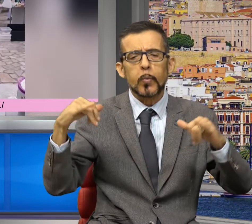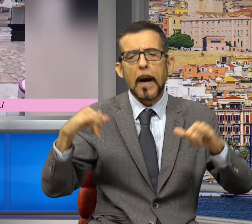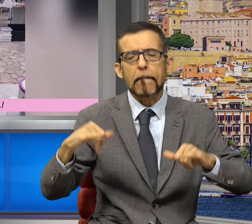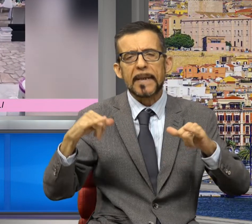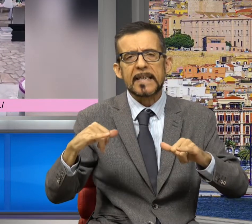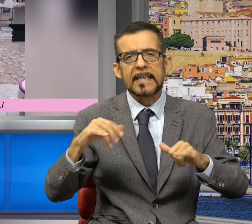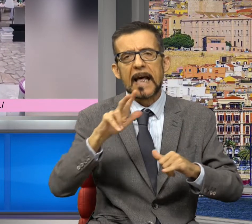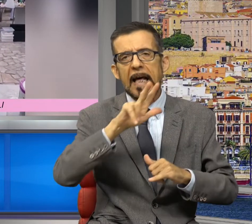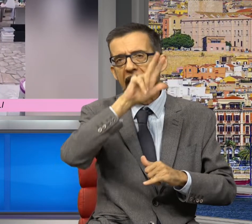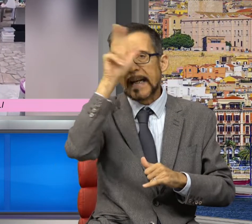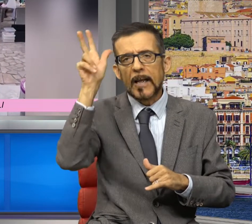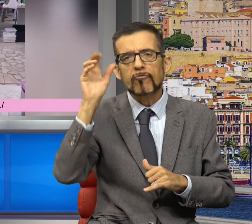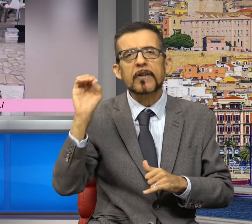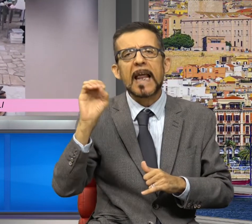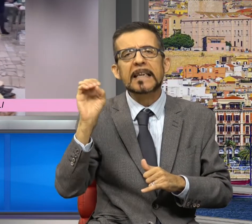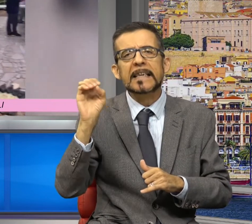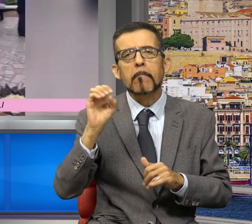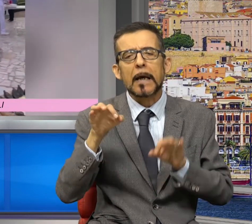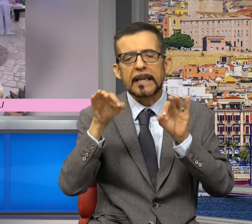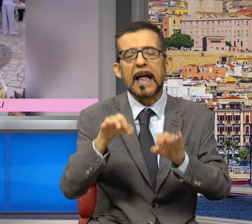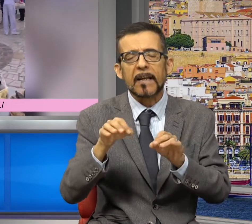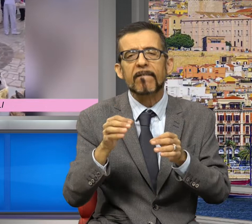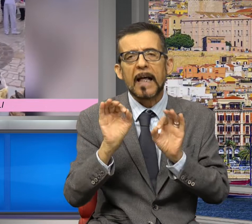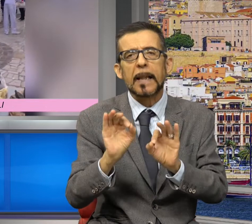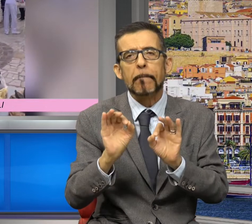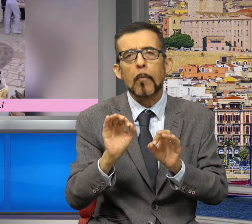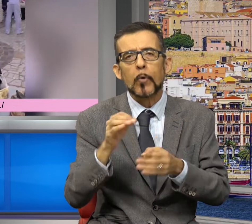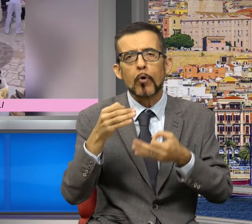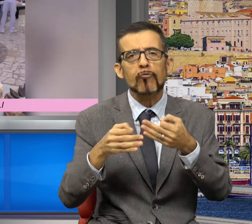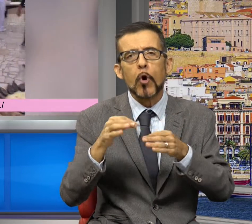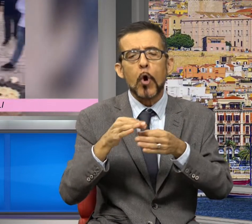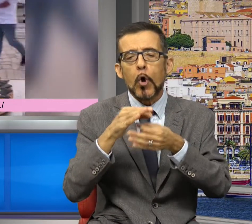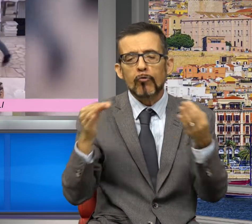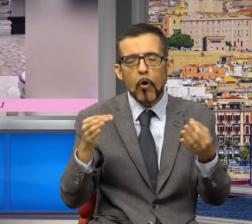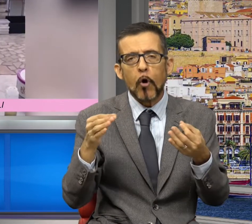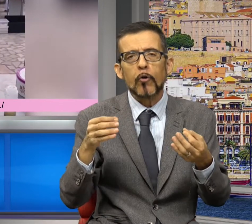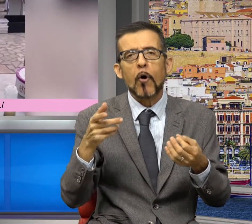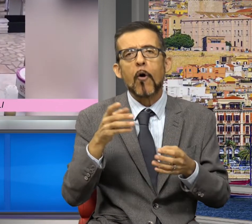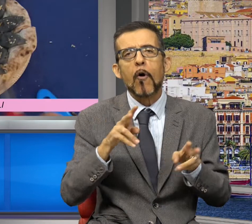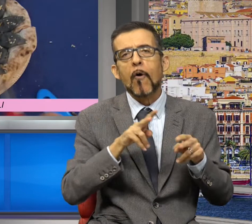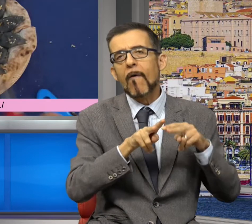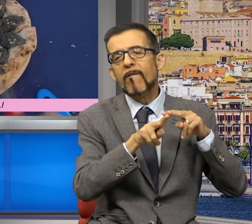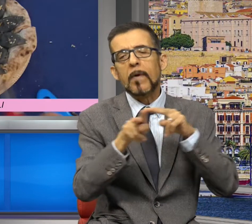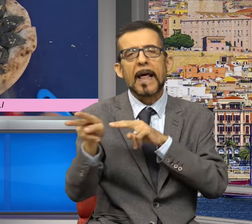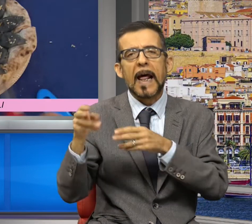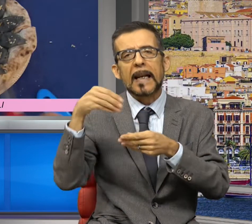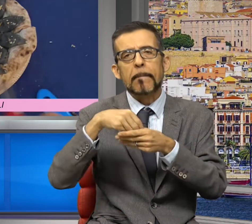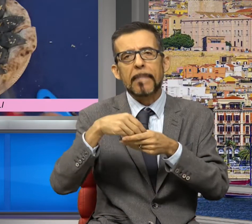proprio nel giorno del funerale di Elisabetta II. Una pizza composta dal ripieno dei culurgiones, da pecorino, patate scaglie,